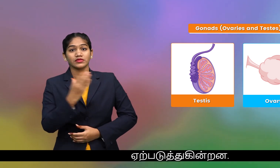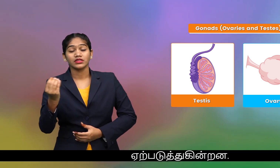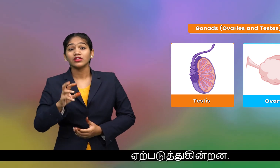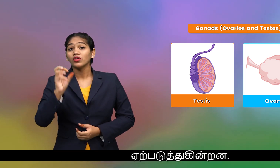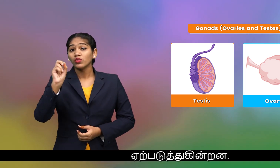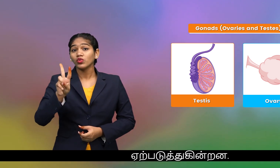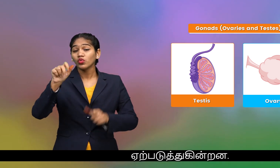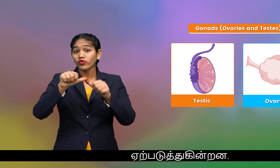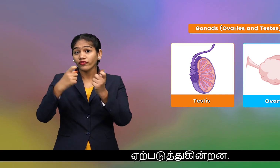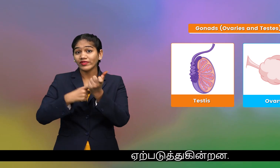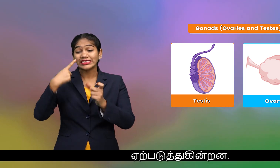ஏற்படுத்துகின்றன.